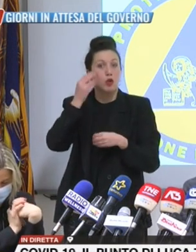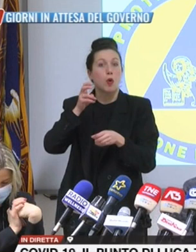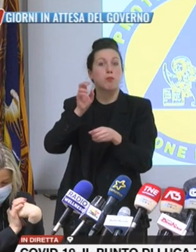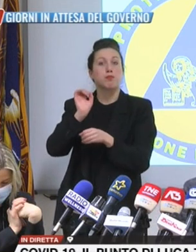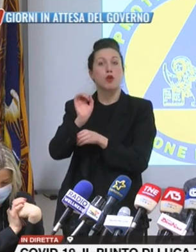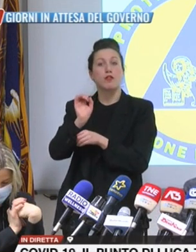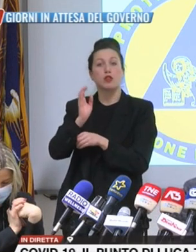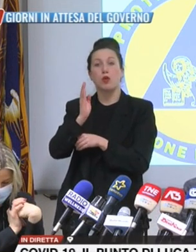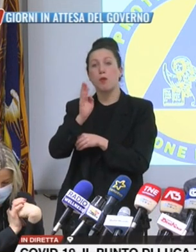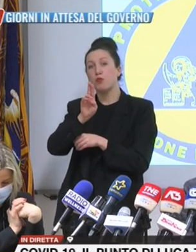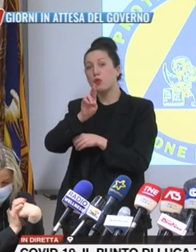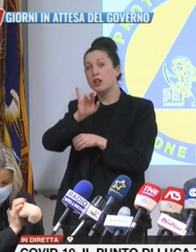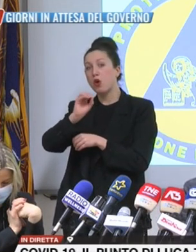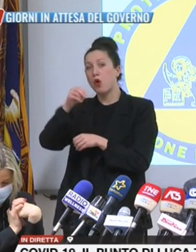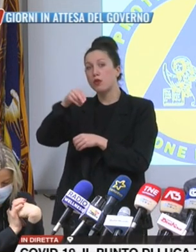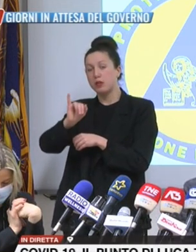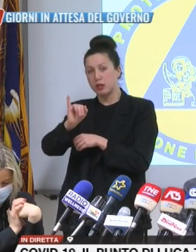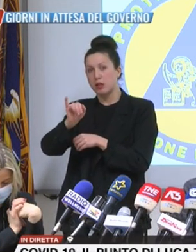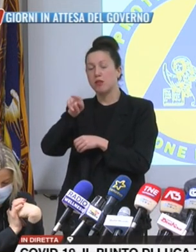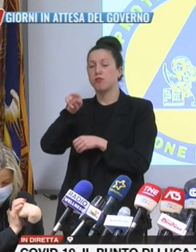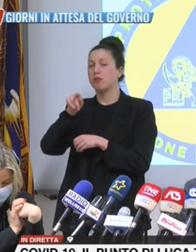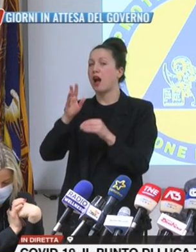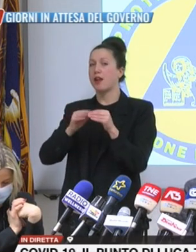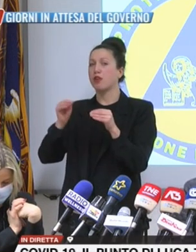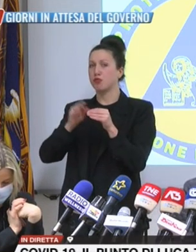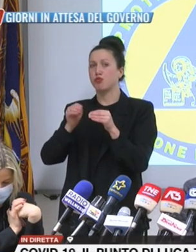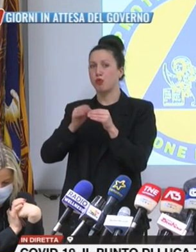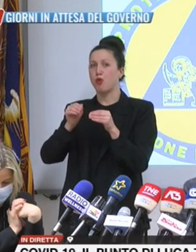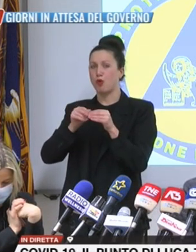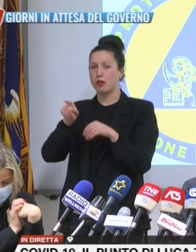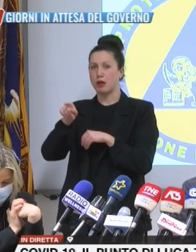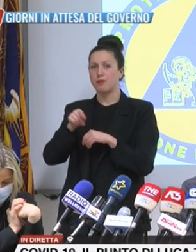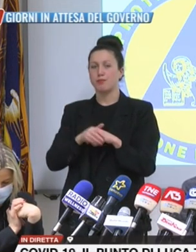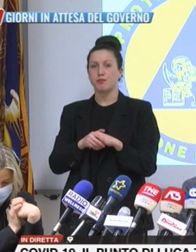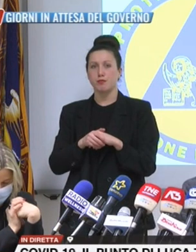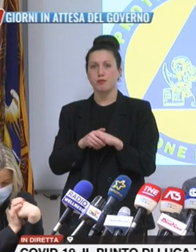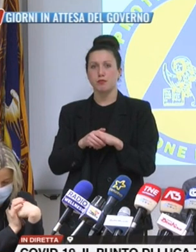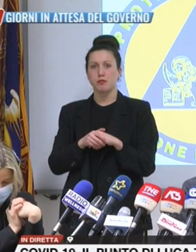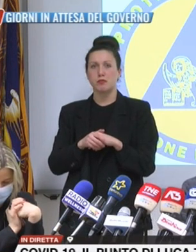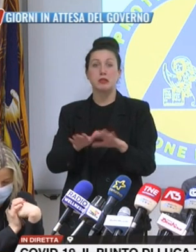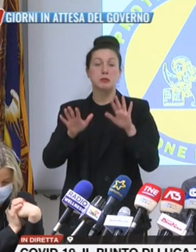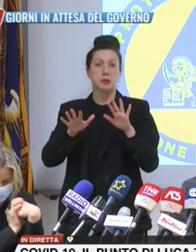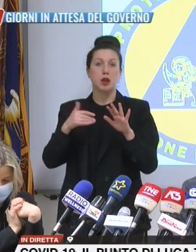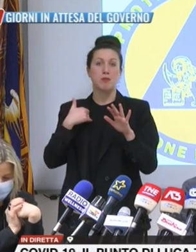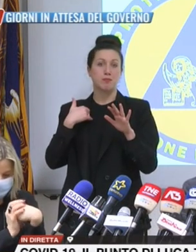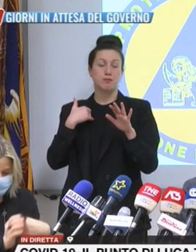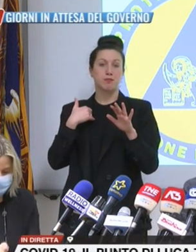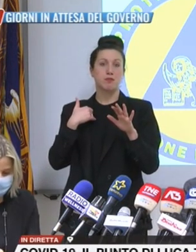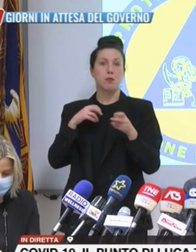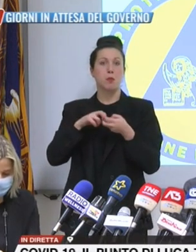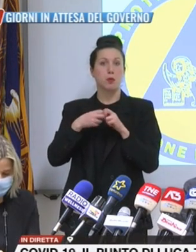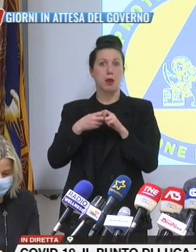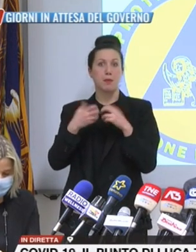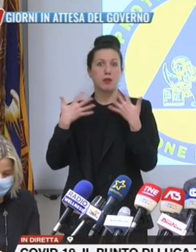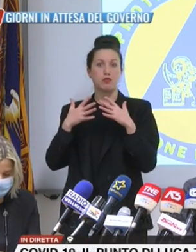d'ufficio, perché i professori, cioè gli scienziati, hanno sempre ragione. Però noi l'abbiamo già sollevato questo tema. Non è possibile che, se voi vedete